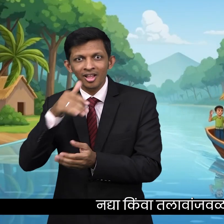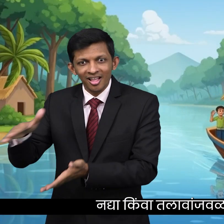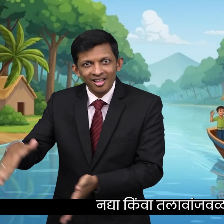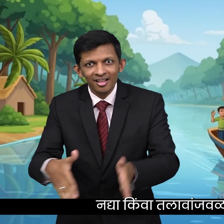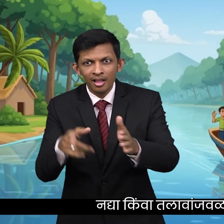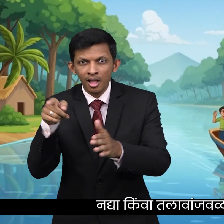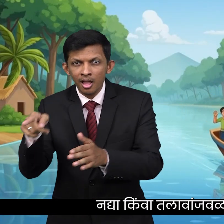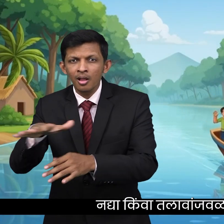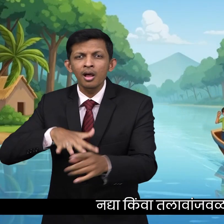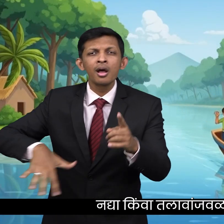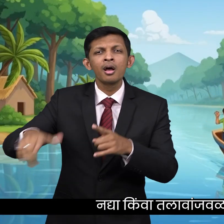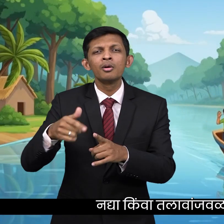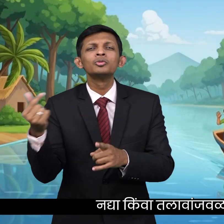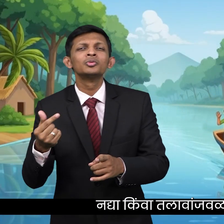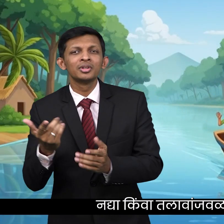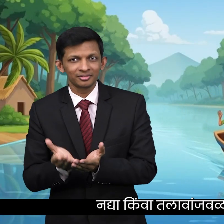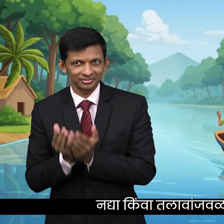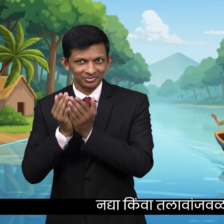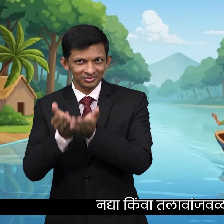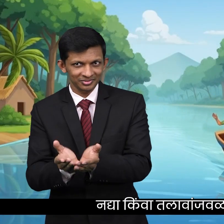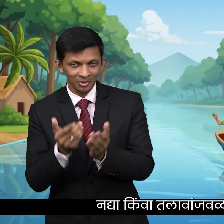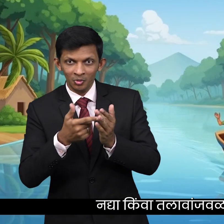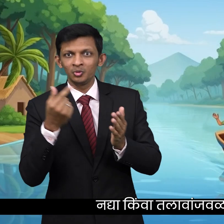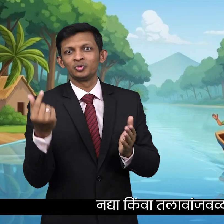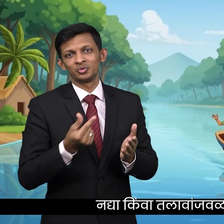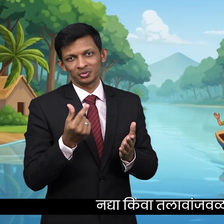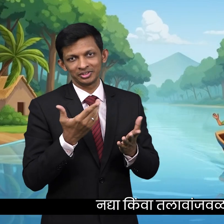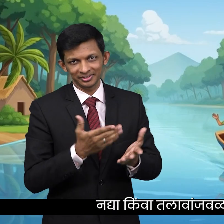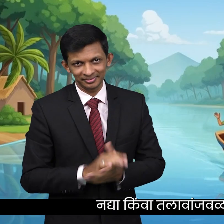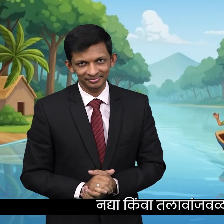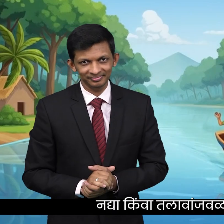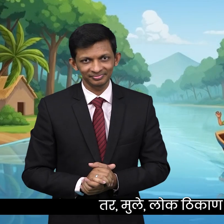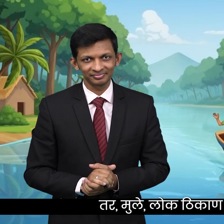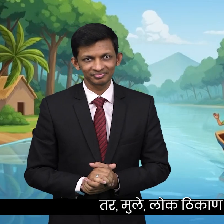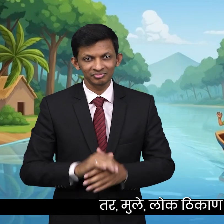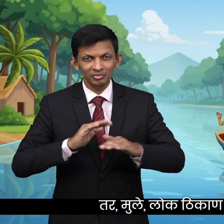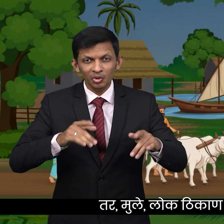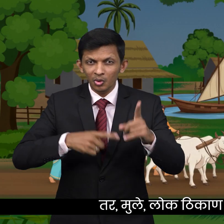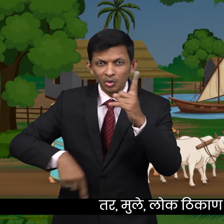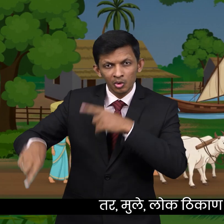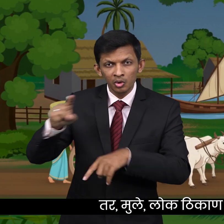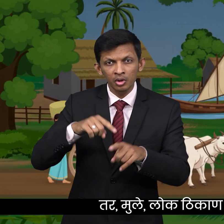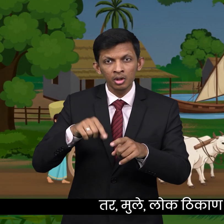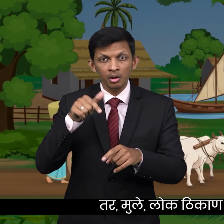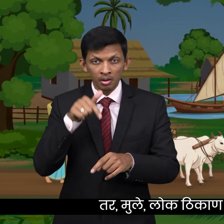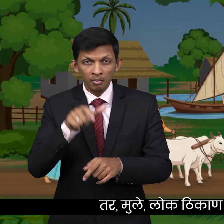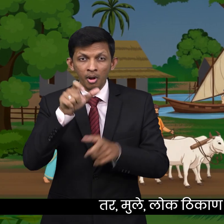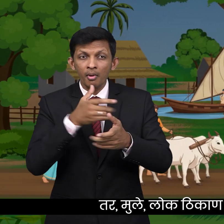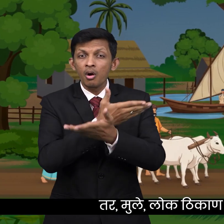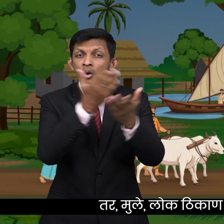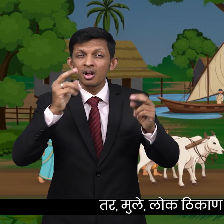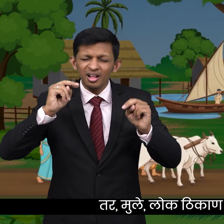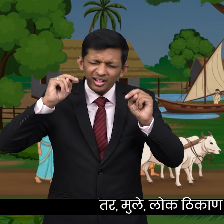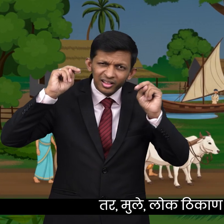किंवा तलावांजवळील गावांमध्ये होड्या वापरल्या जातात. तर मुले लोक